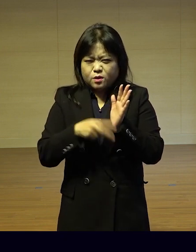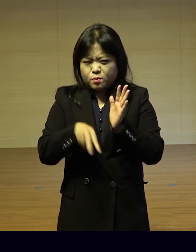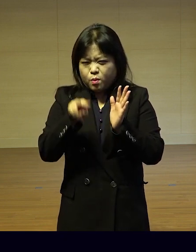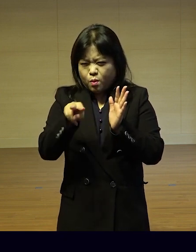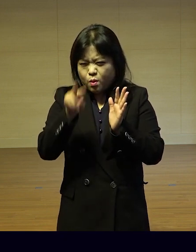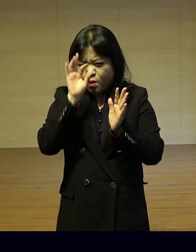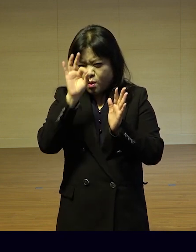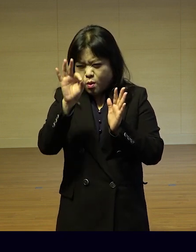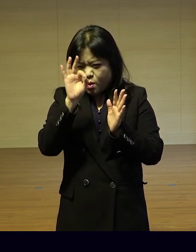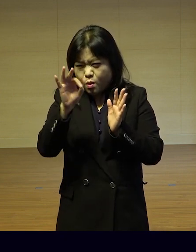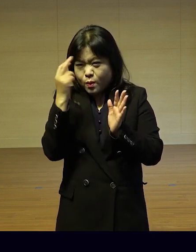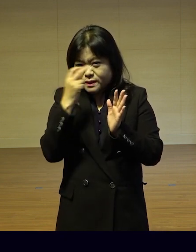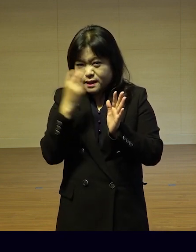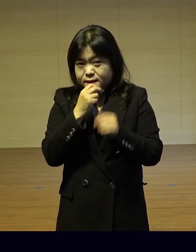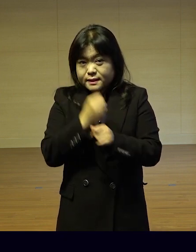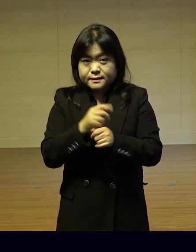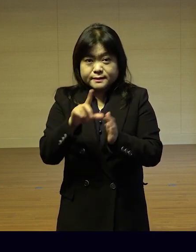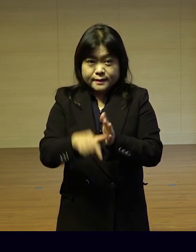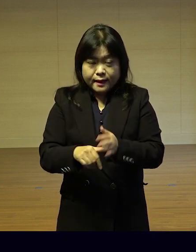관찰을 했다고 할 때